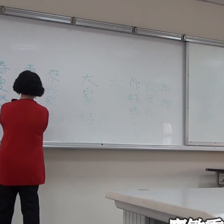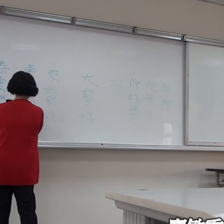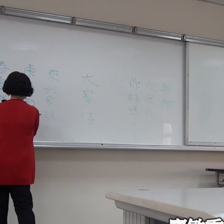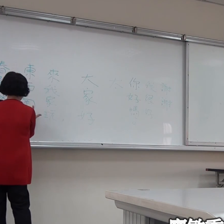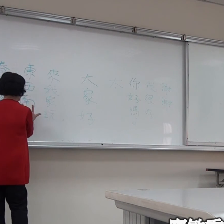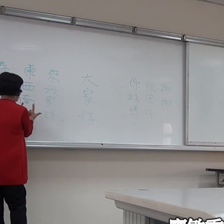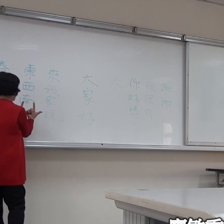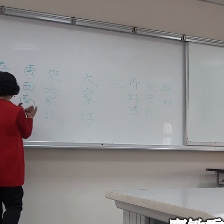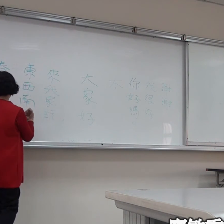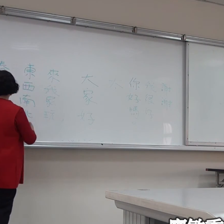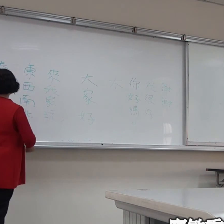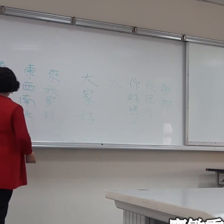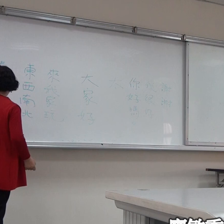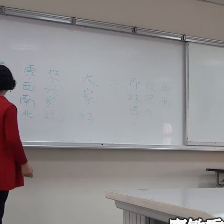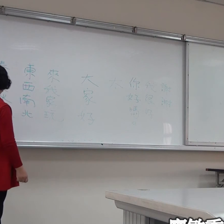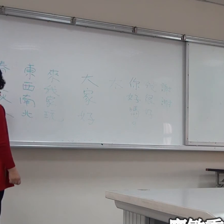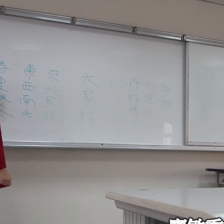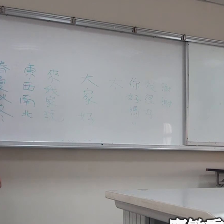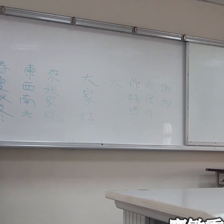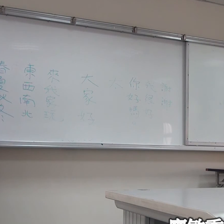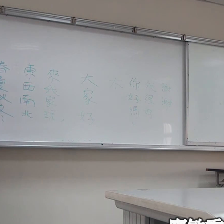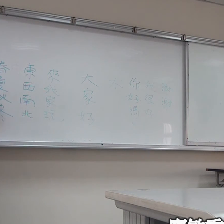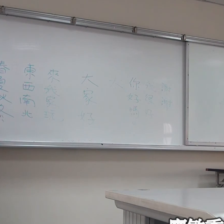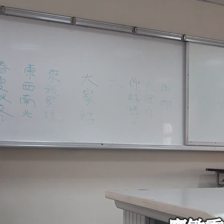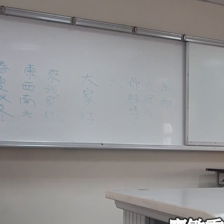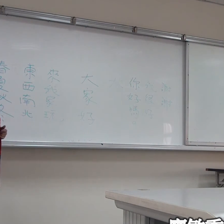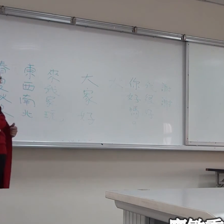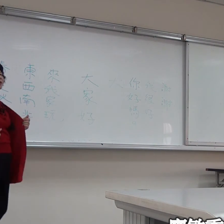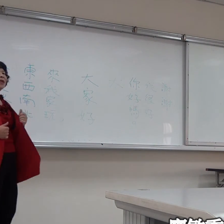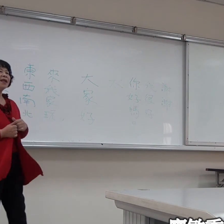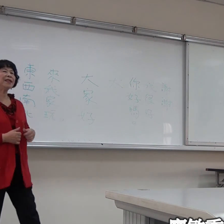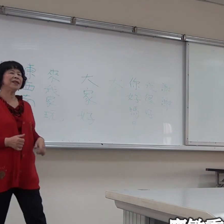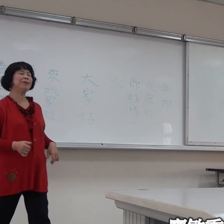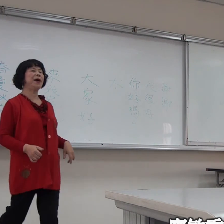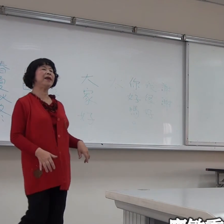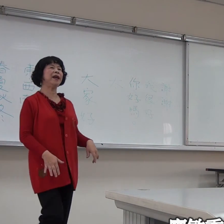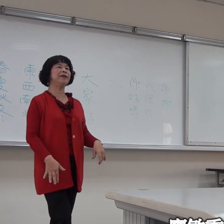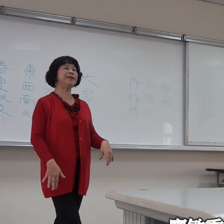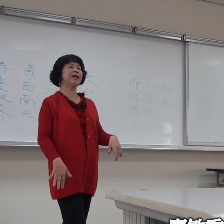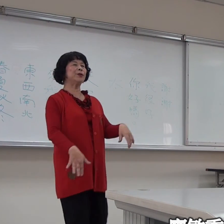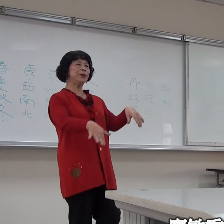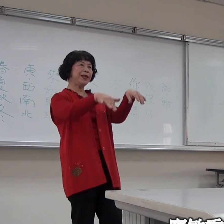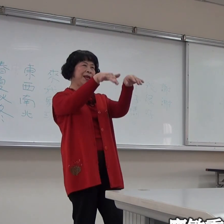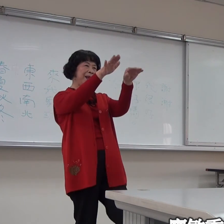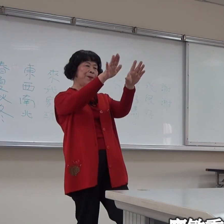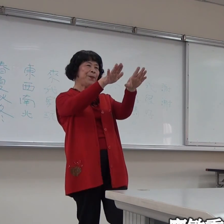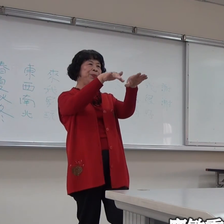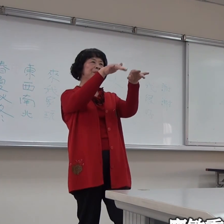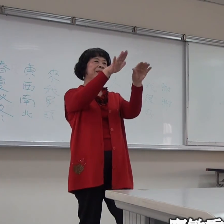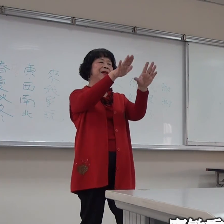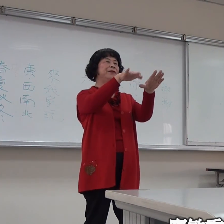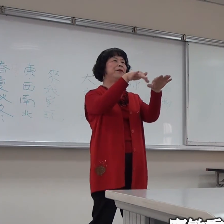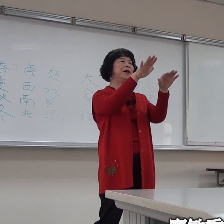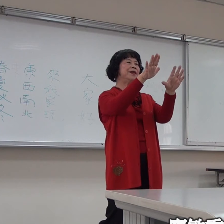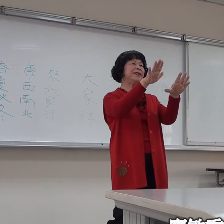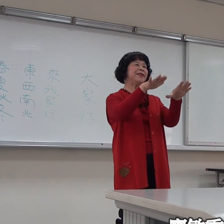形？哦、好，那春夏秋冬，我们上个礼拜应该有讲春天，那个风很